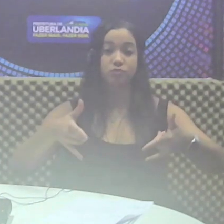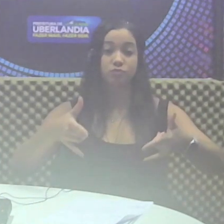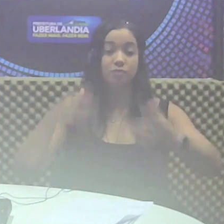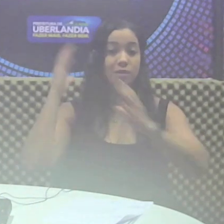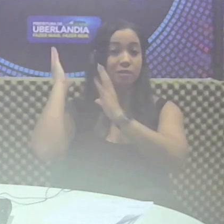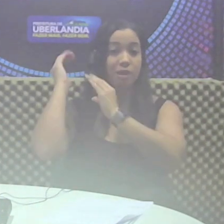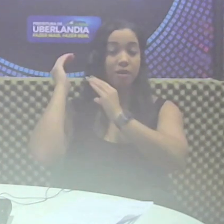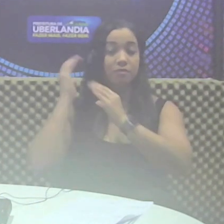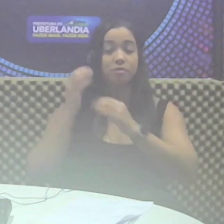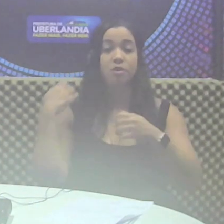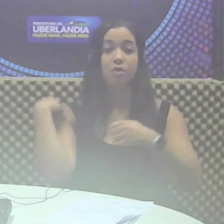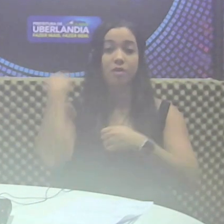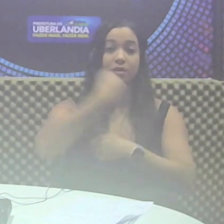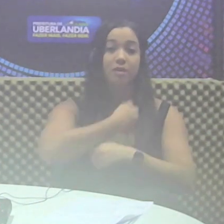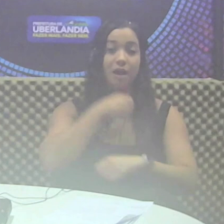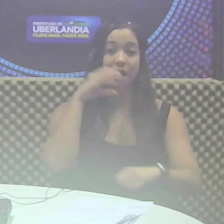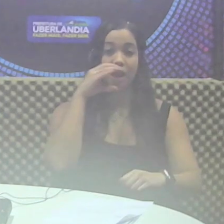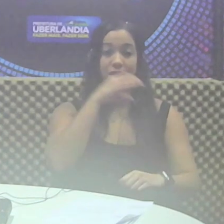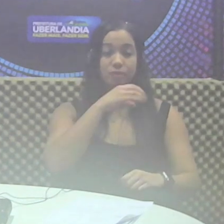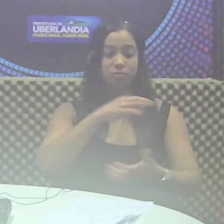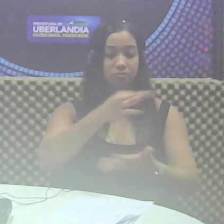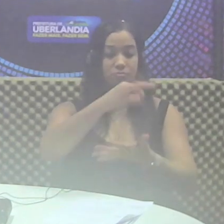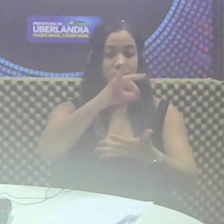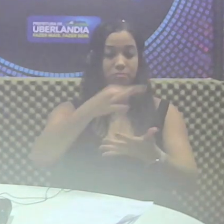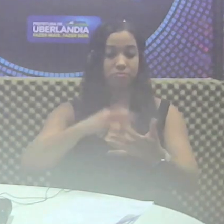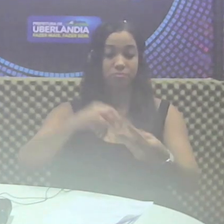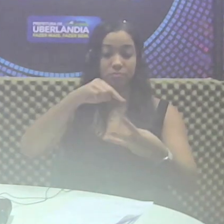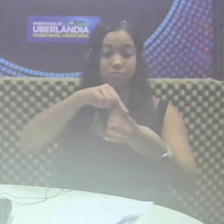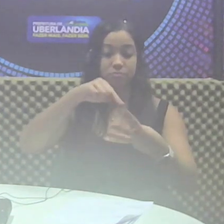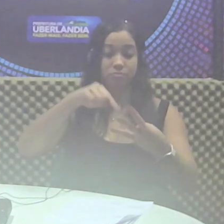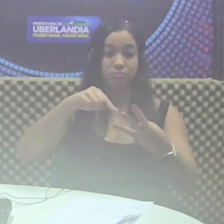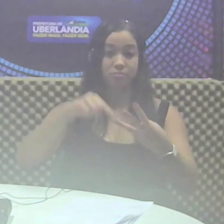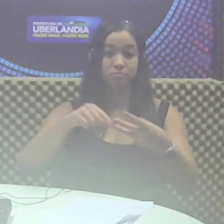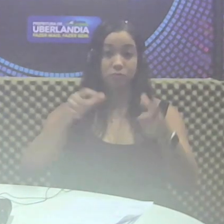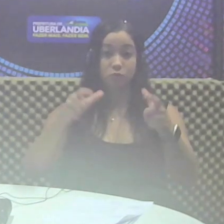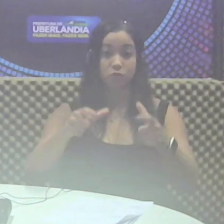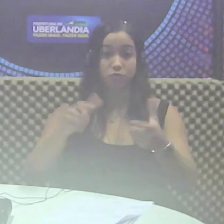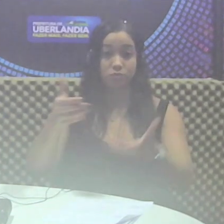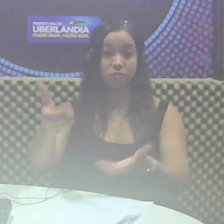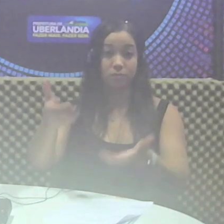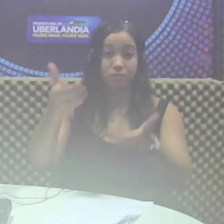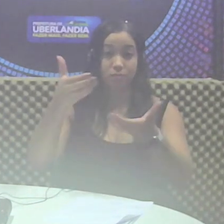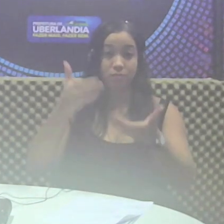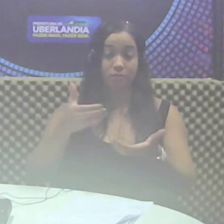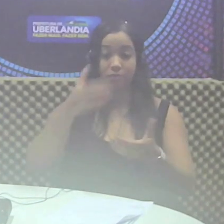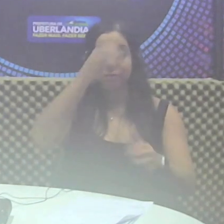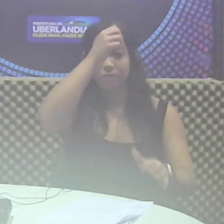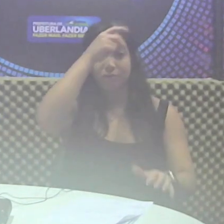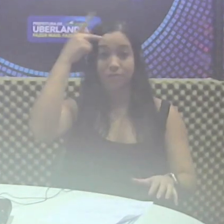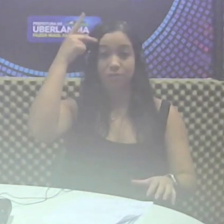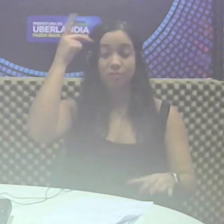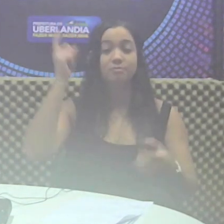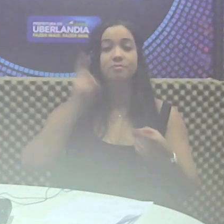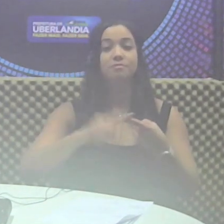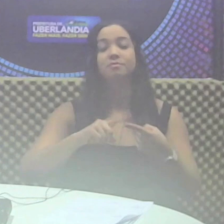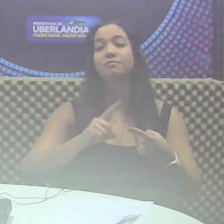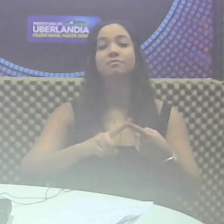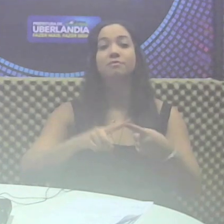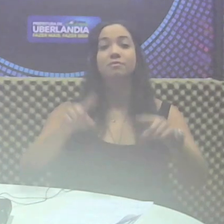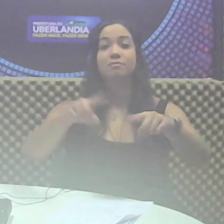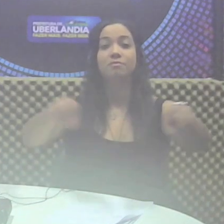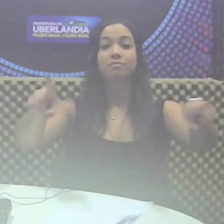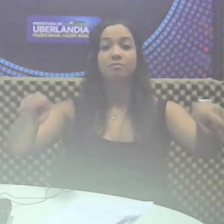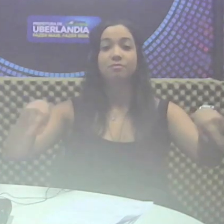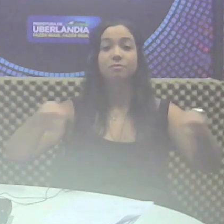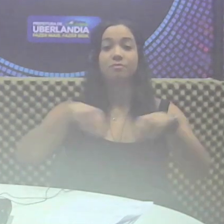e cobertores. Anote aí os três pontos de arrecadação disponibilizados pela Prefeitura: a quadra do